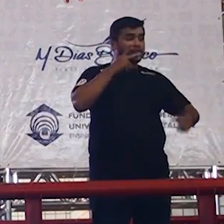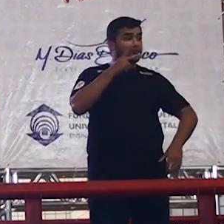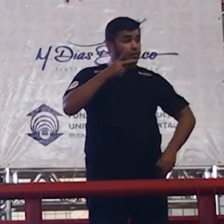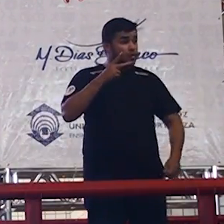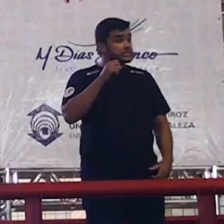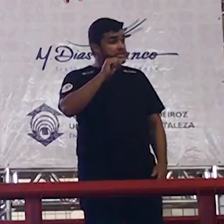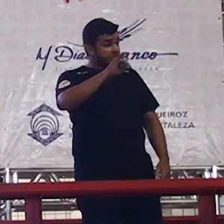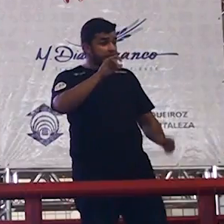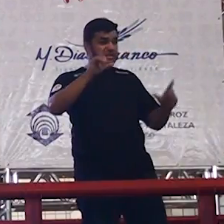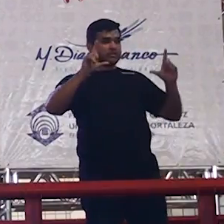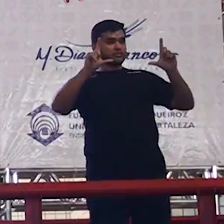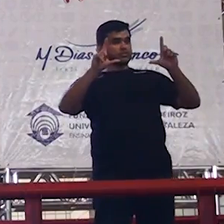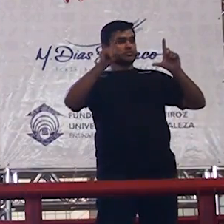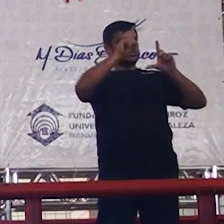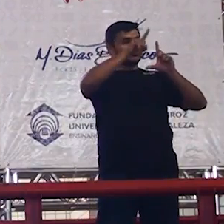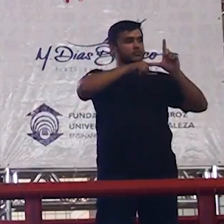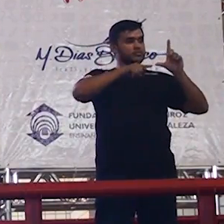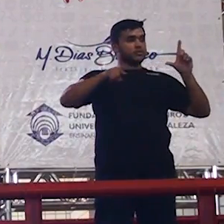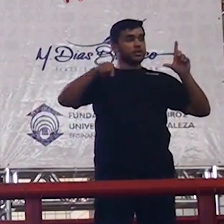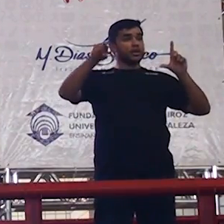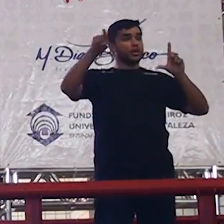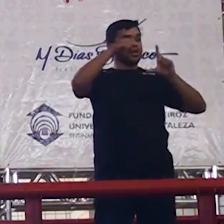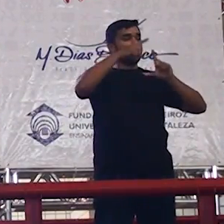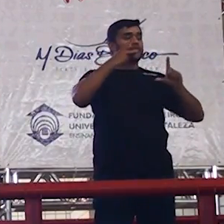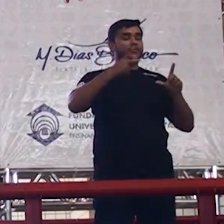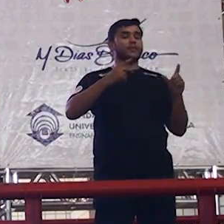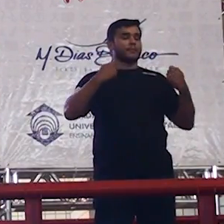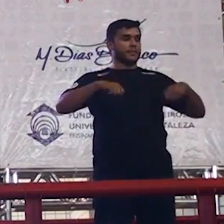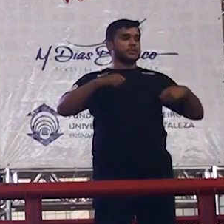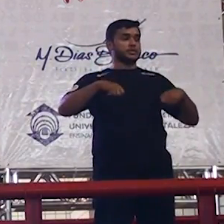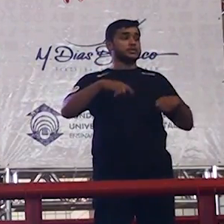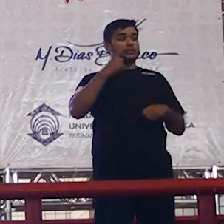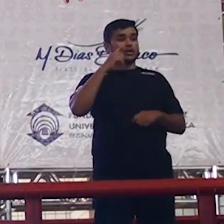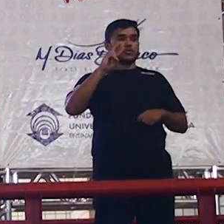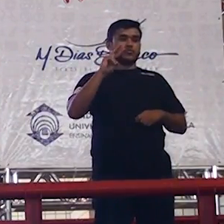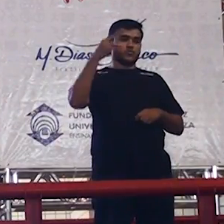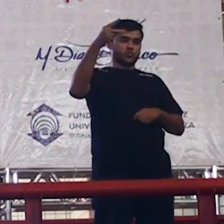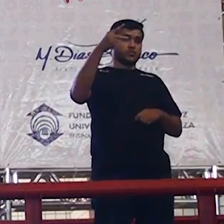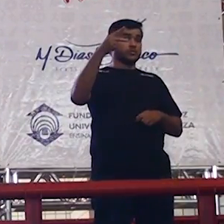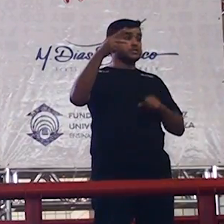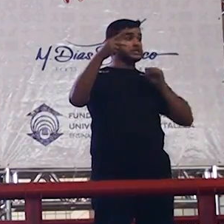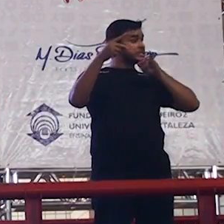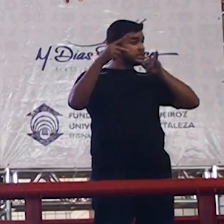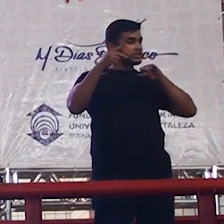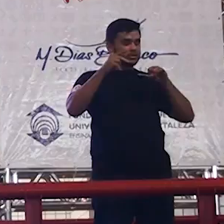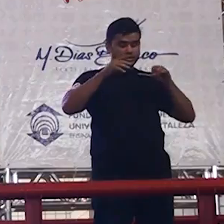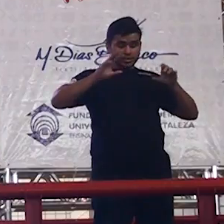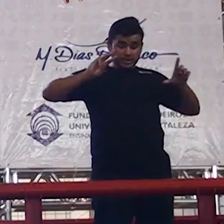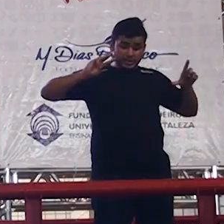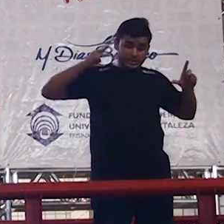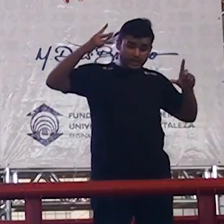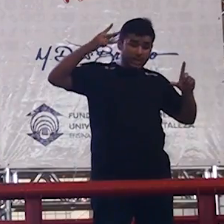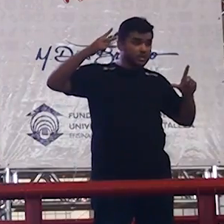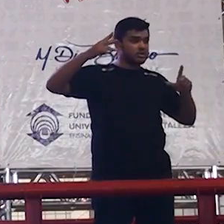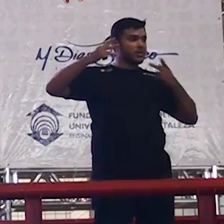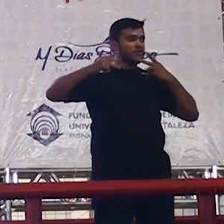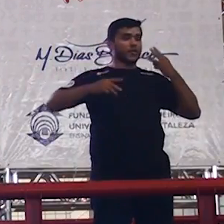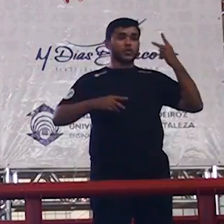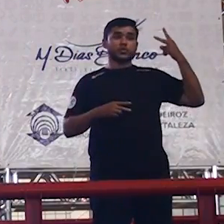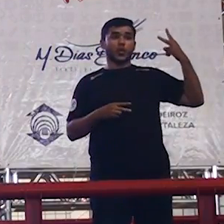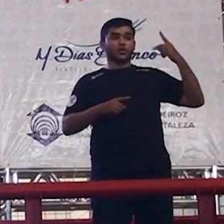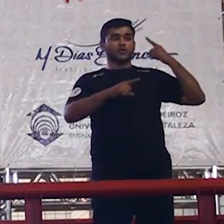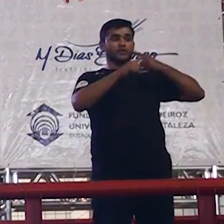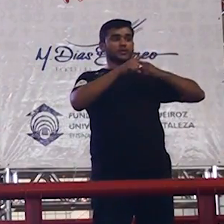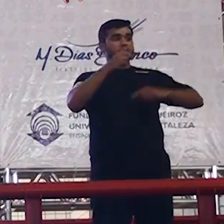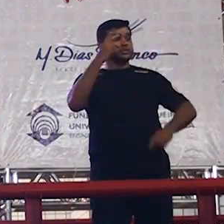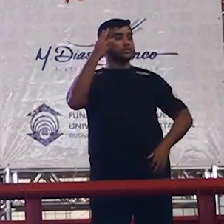se for um quadrado, eu tenho que elevar ao quadrado. Será 3, vai virar 9.